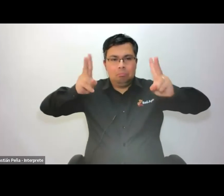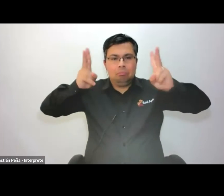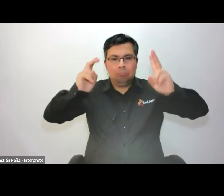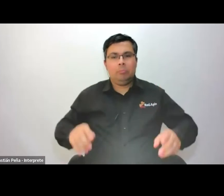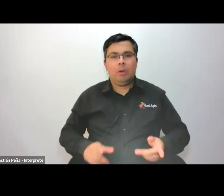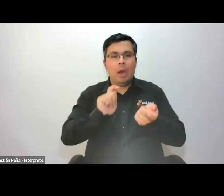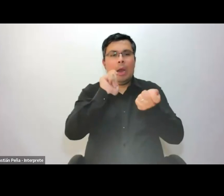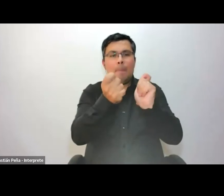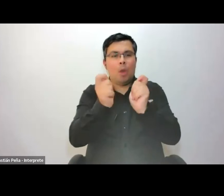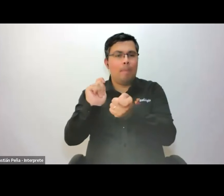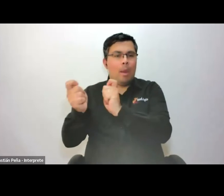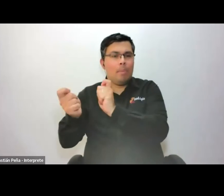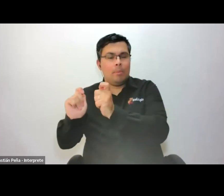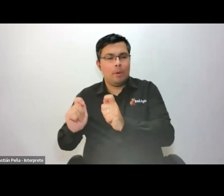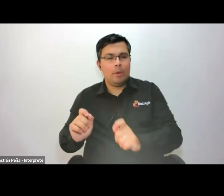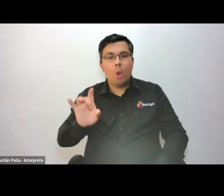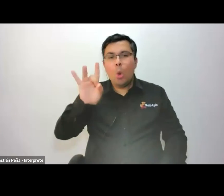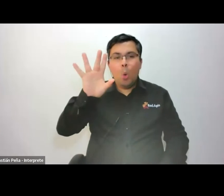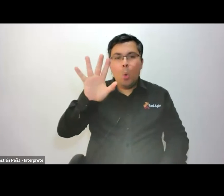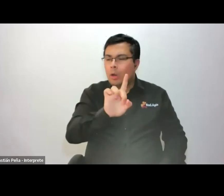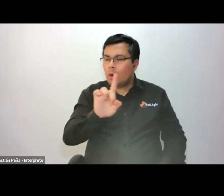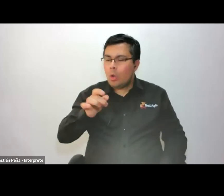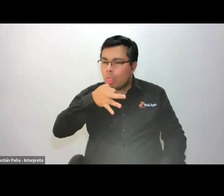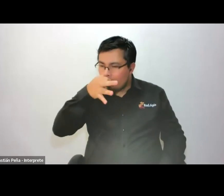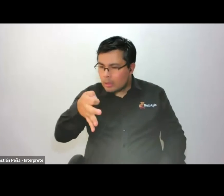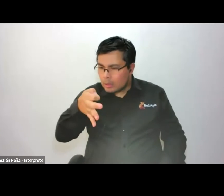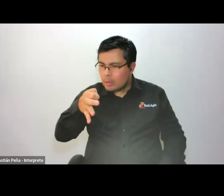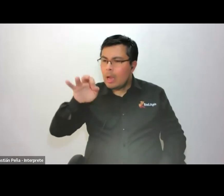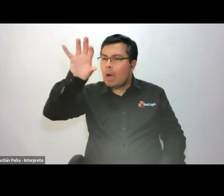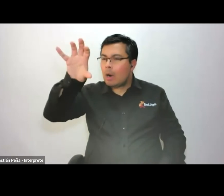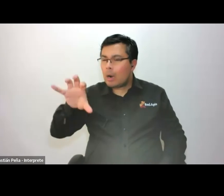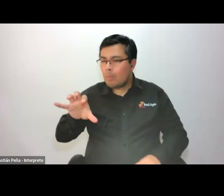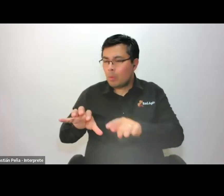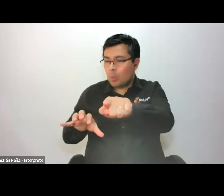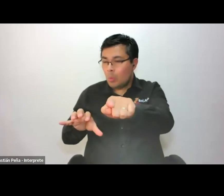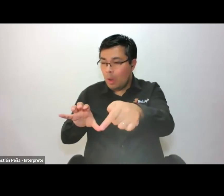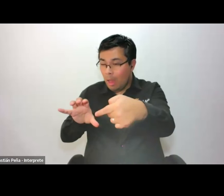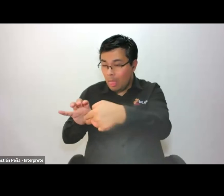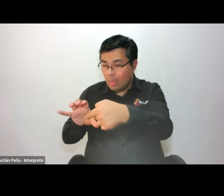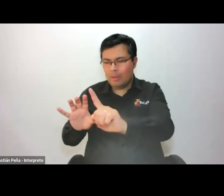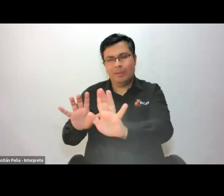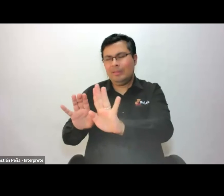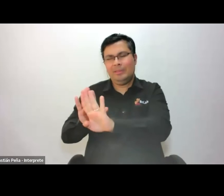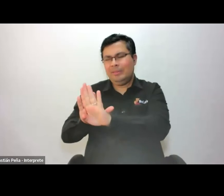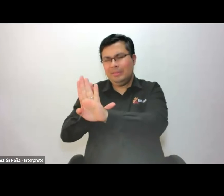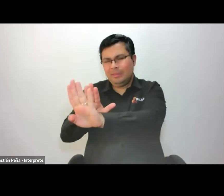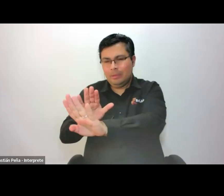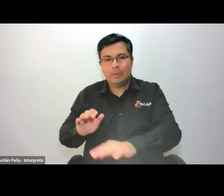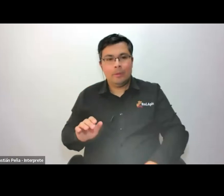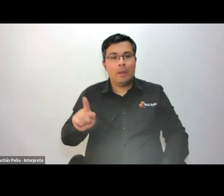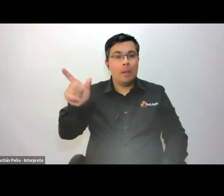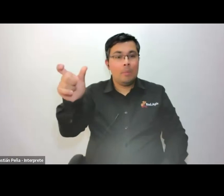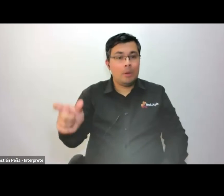es eximirlo, como se llamaba antes, de alguna asignatura. Ya no se puede eximir de matemática, eximir de